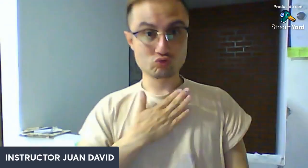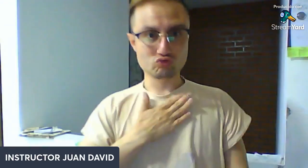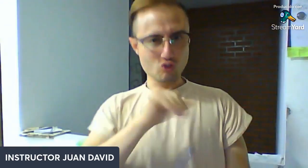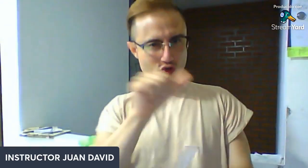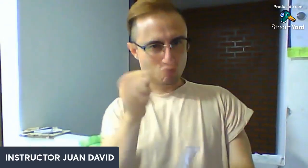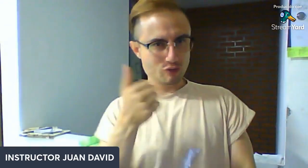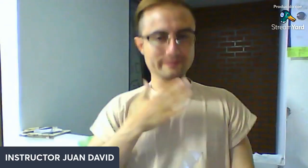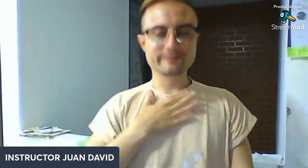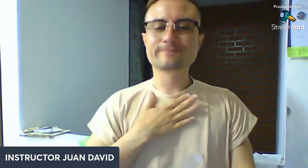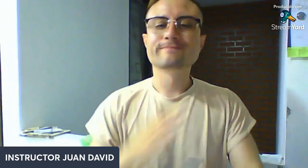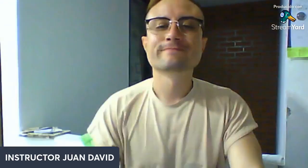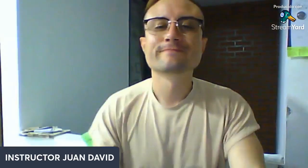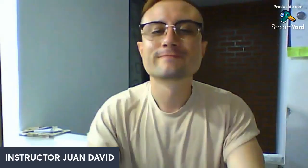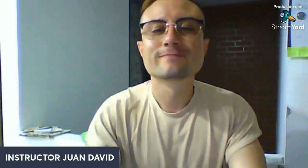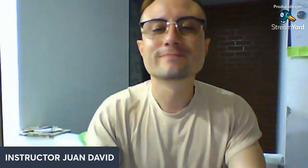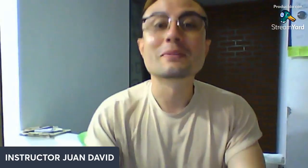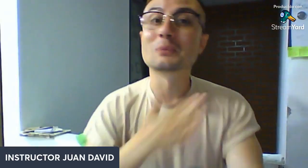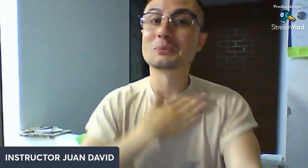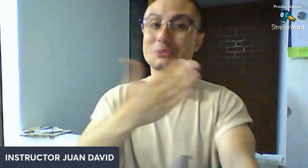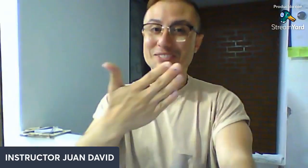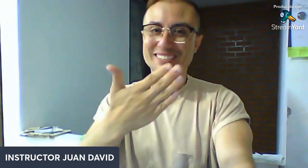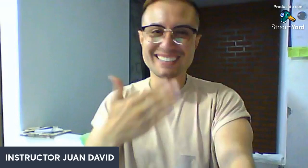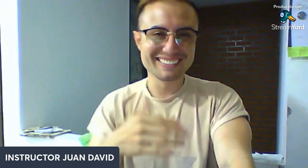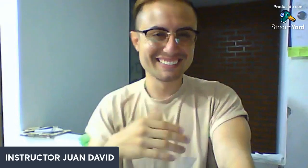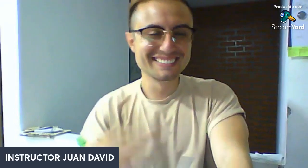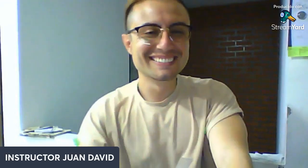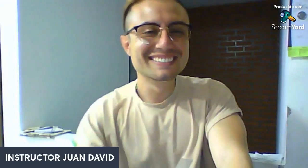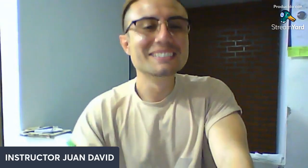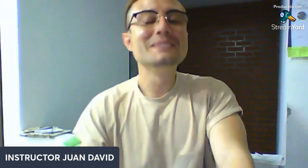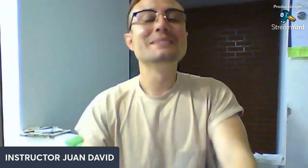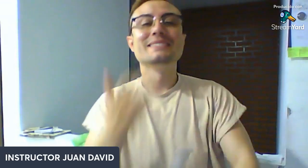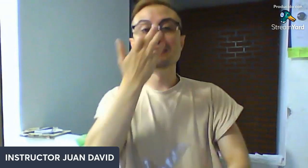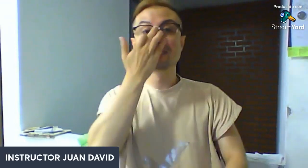Muy bien. Bueno, voy a ir yo con otro. Con gusto.